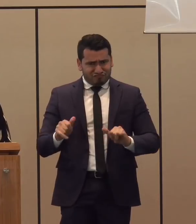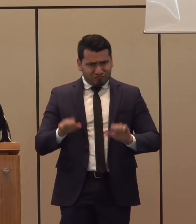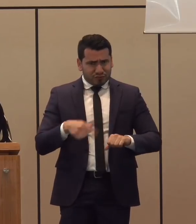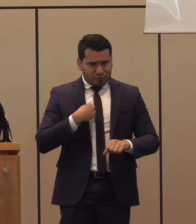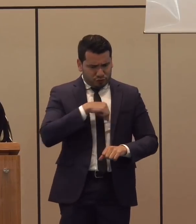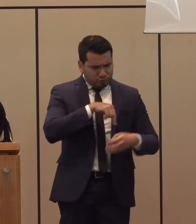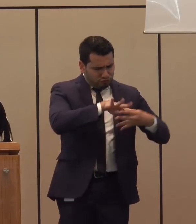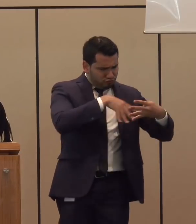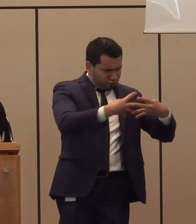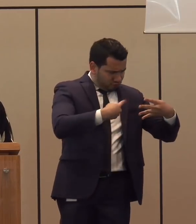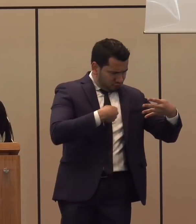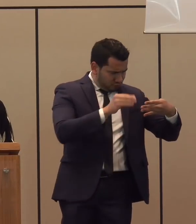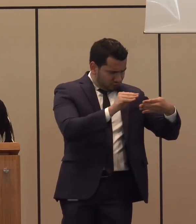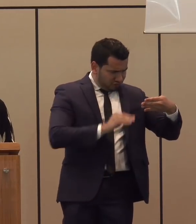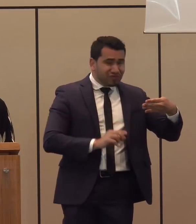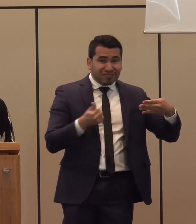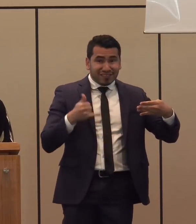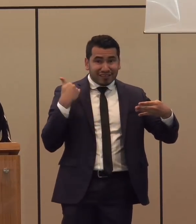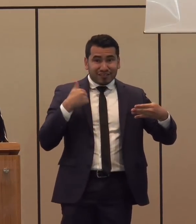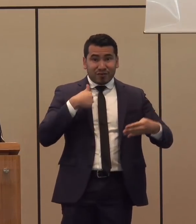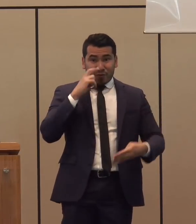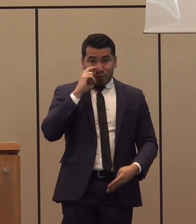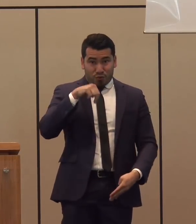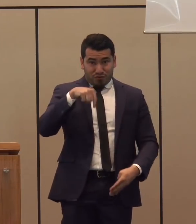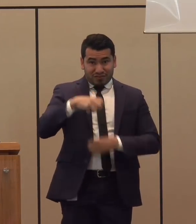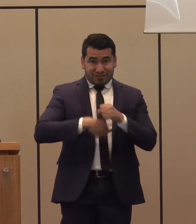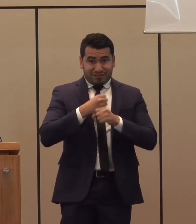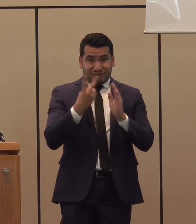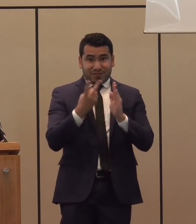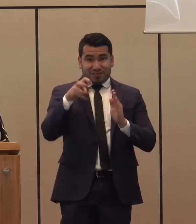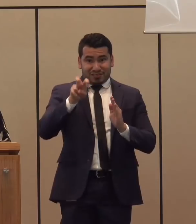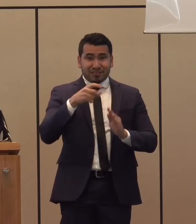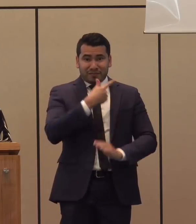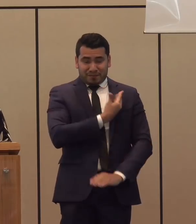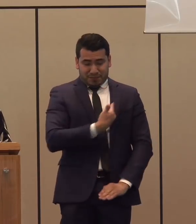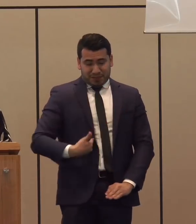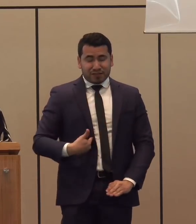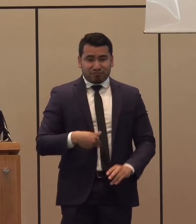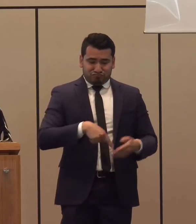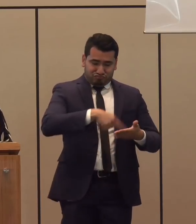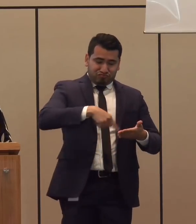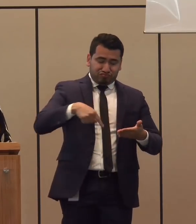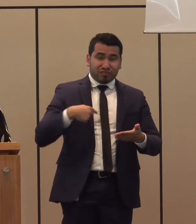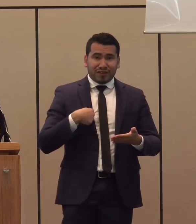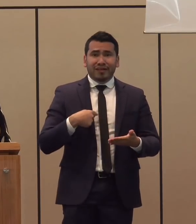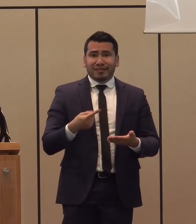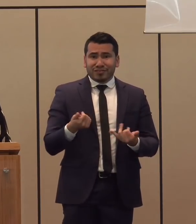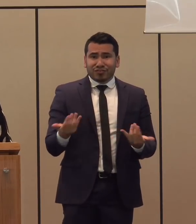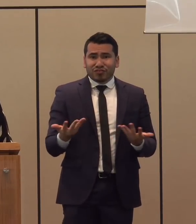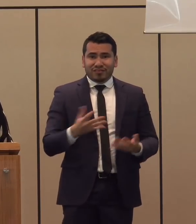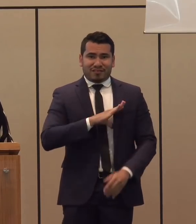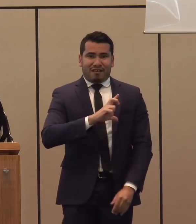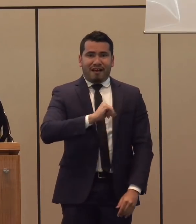esa agenda que los presidentes firmaron en junio de este año en cali hay muchos temas no solamente los temas de comercio sino